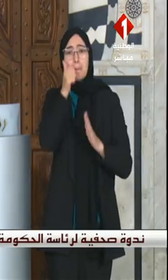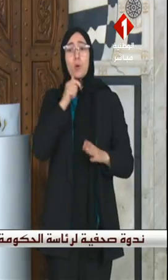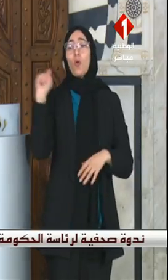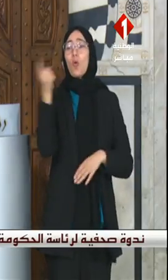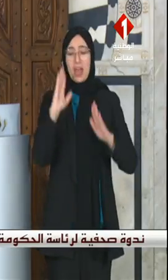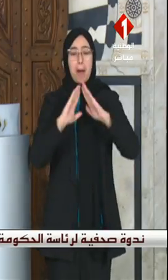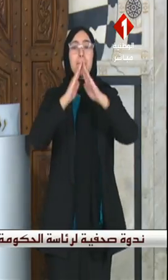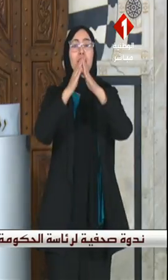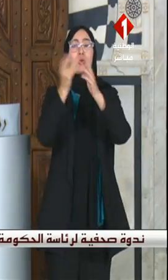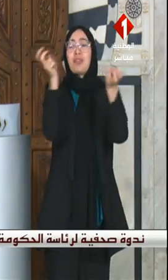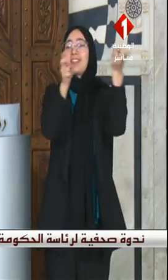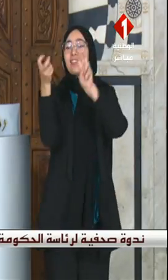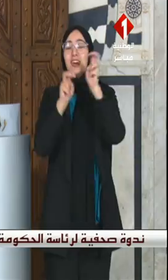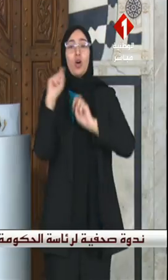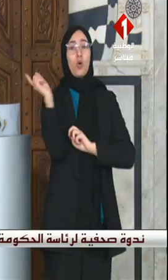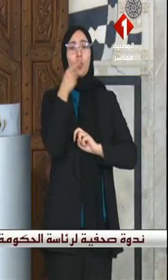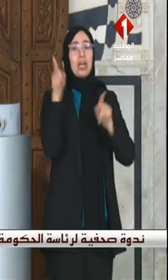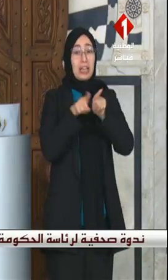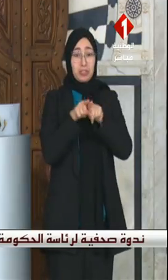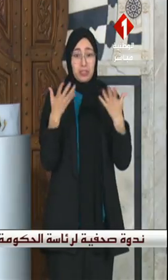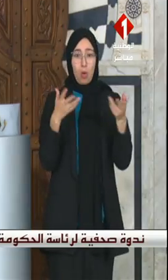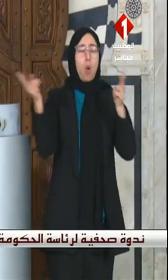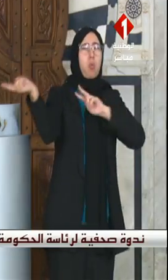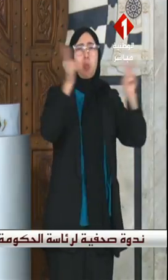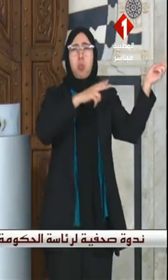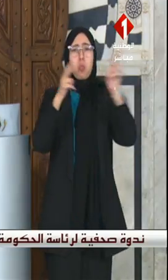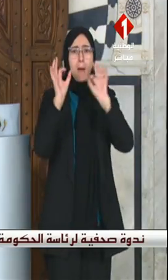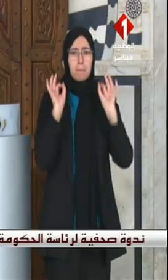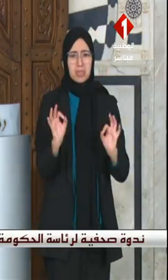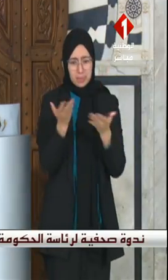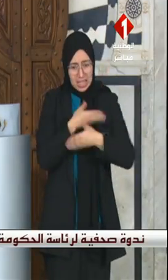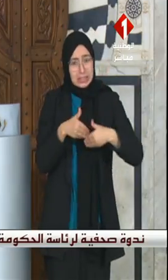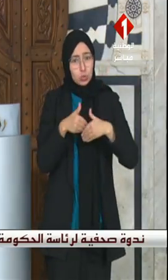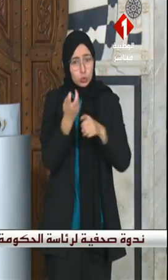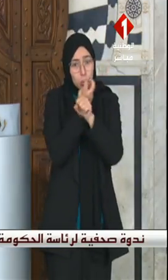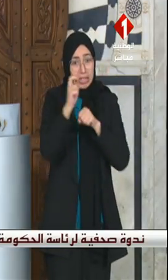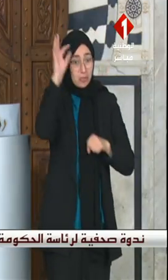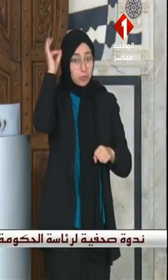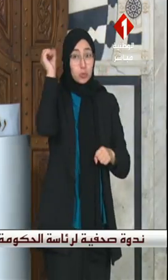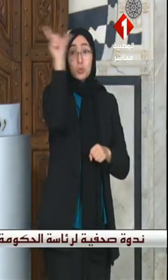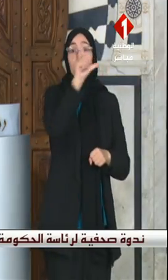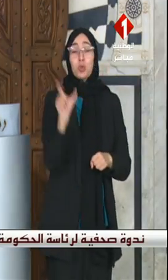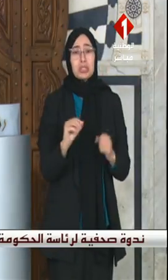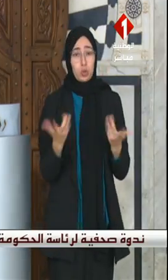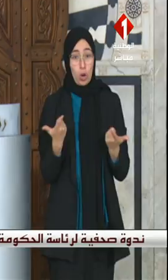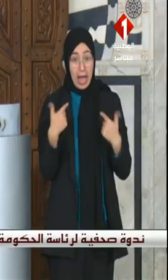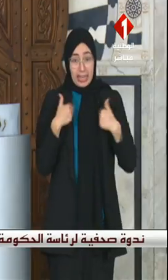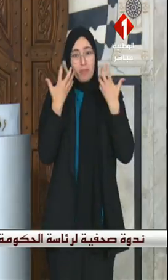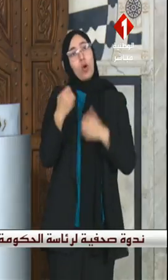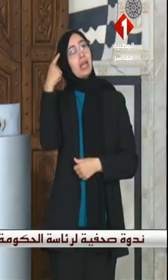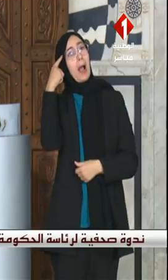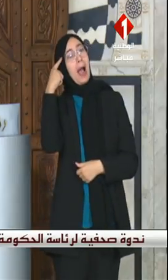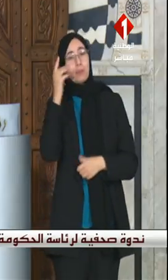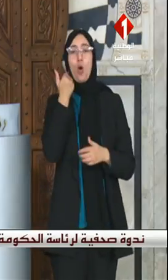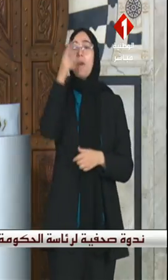سفينة، والسفينة هذه في زوبعة، والزوبعة هذه ما عندنا حتى علاقة بها. الزوبعة هذه فرضها علينا هالوباء